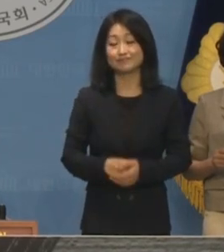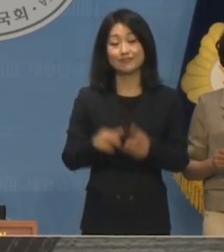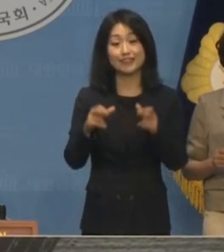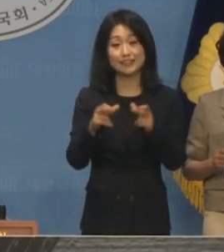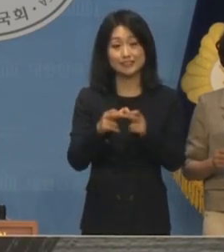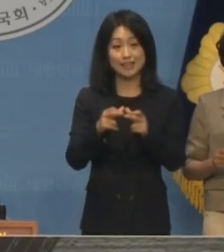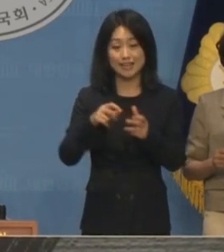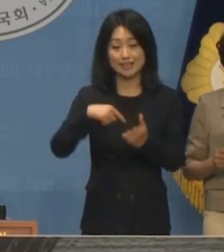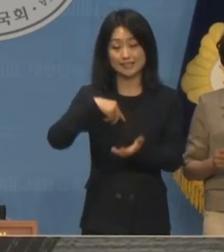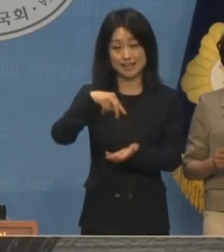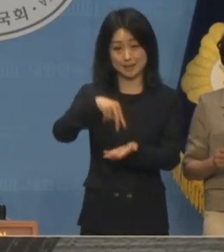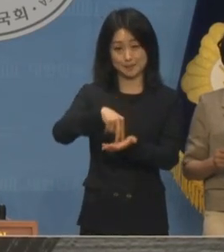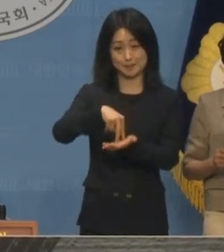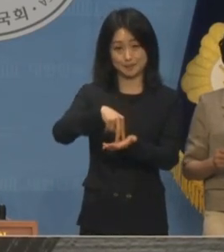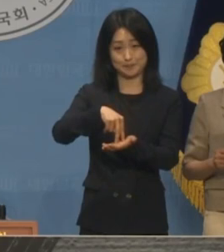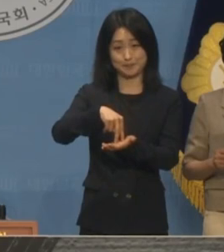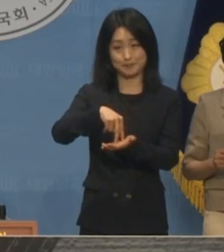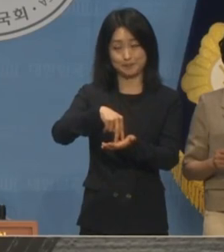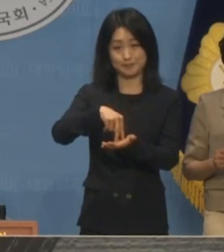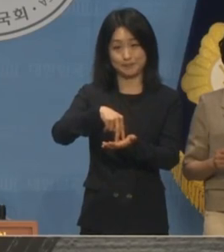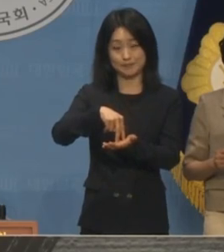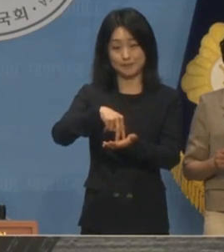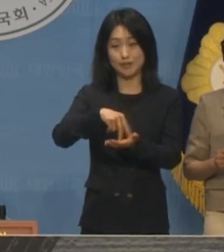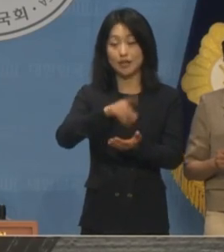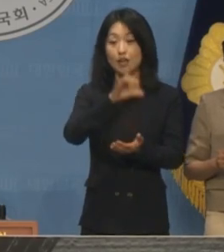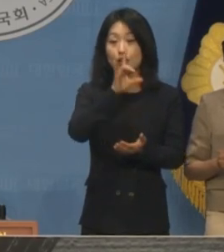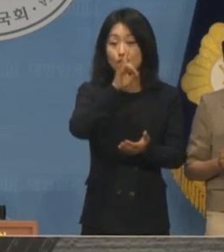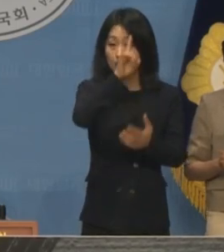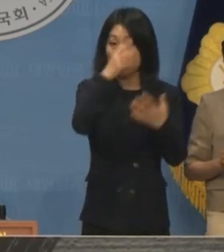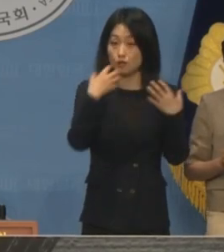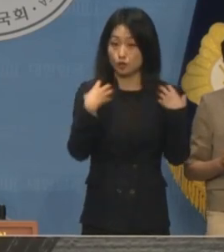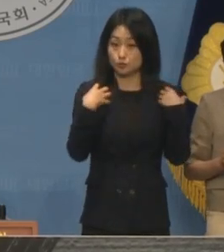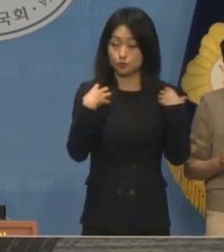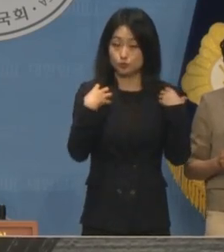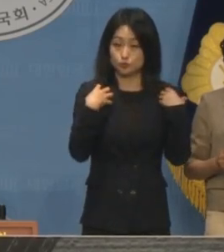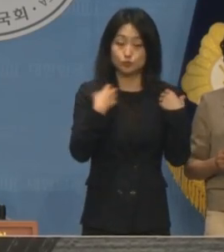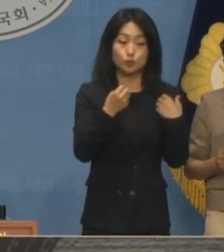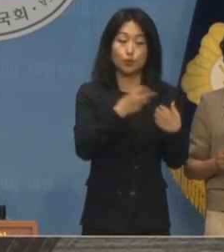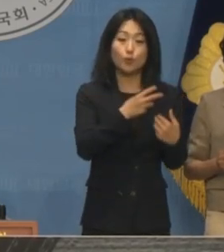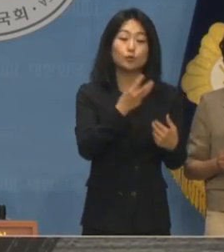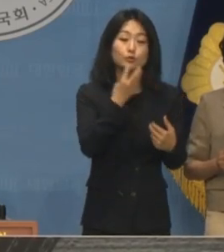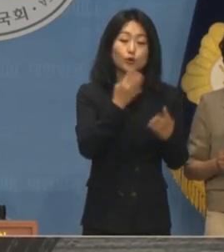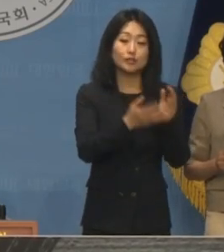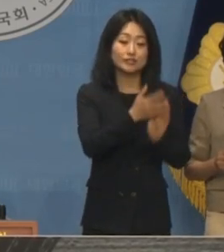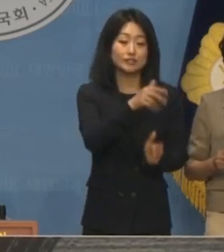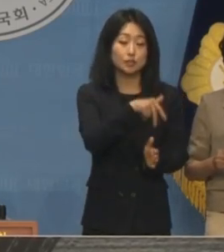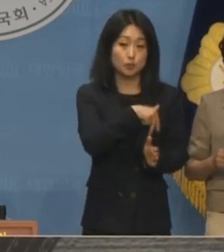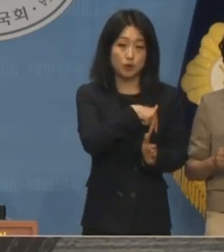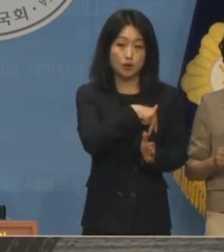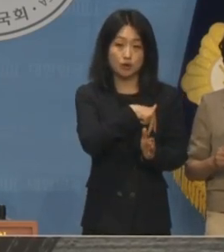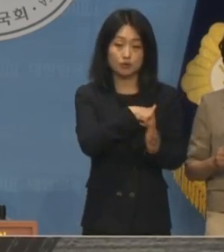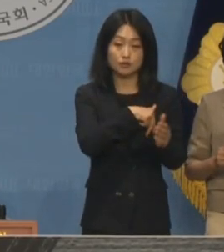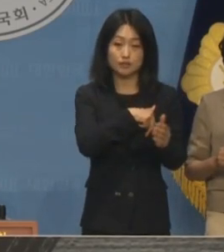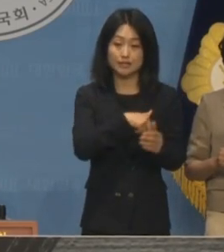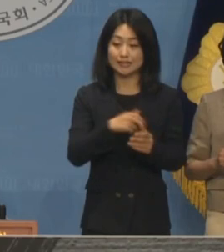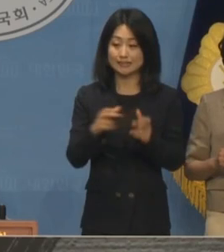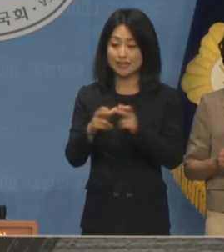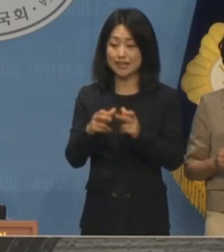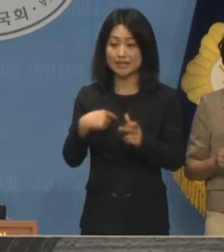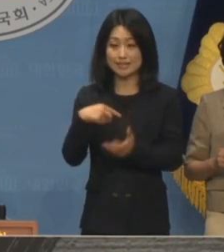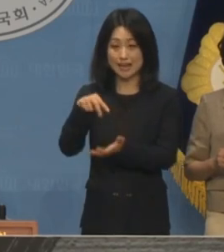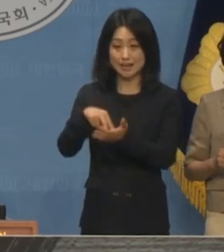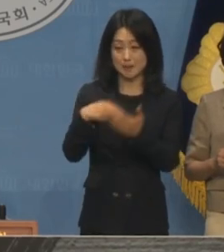장애인 자립 기반을 중앙정부가 서울시의회가 무책임하게 방임하고